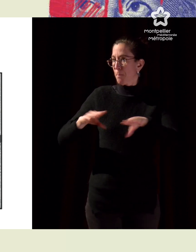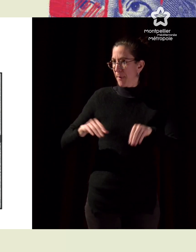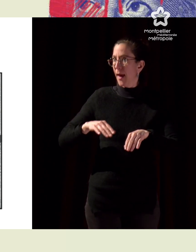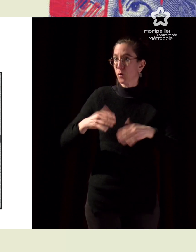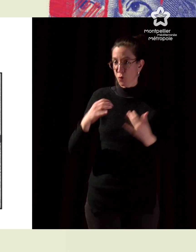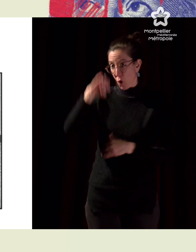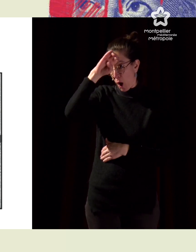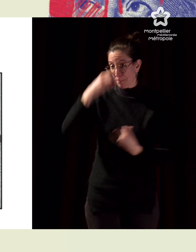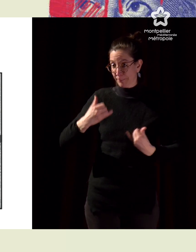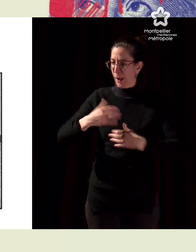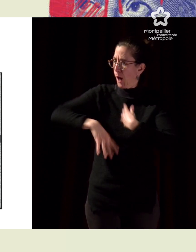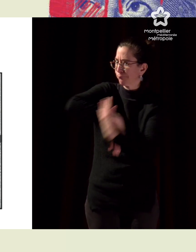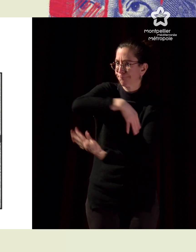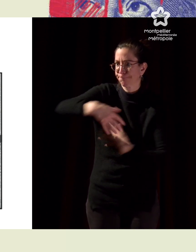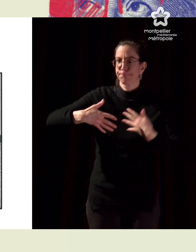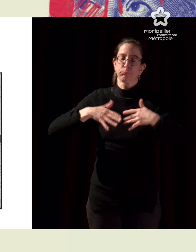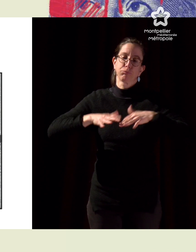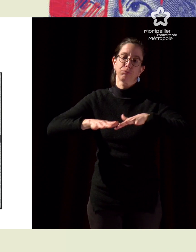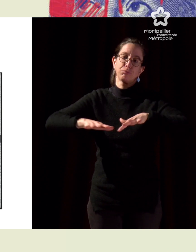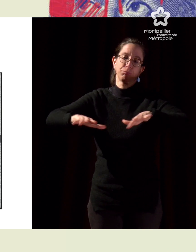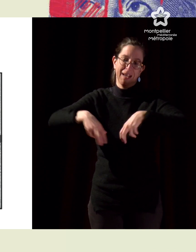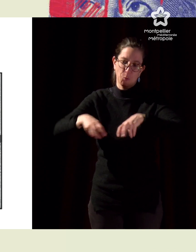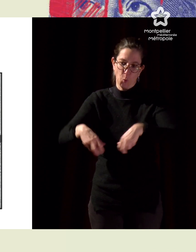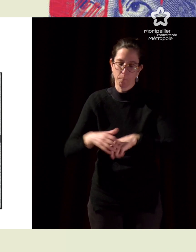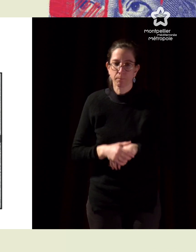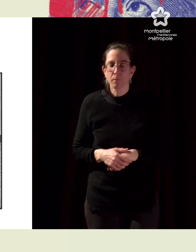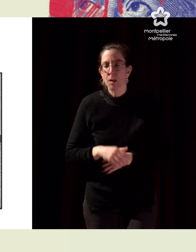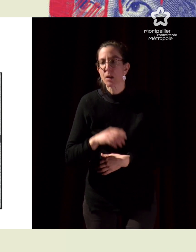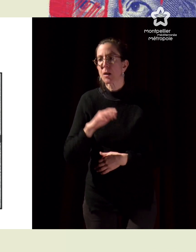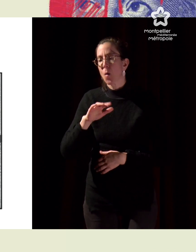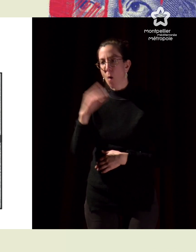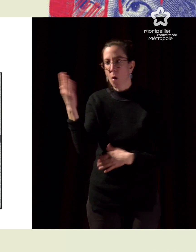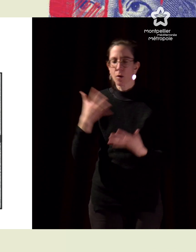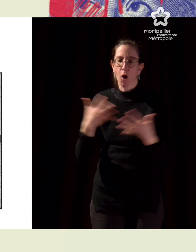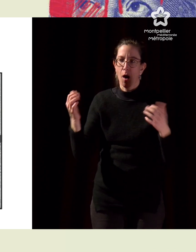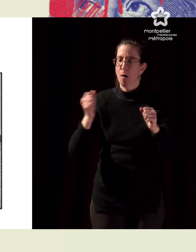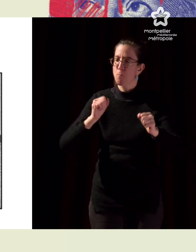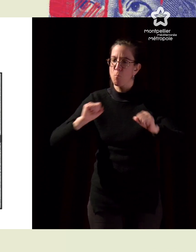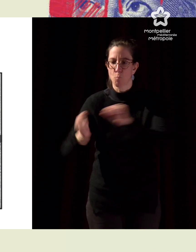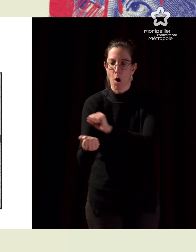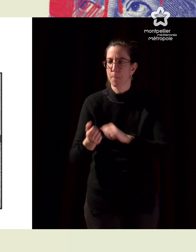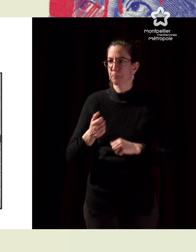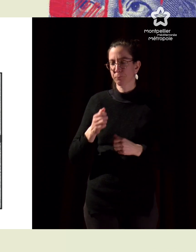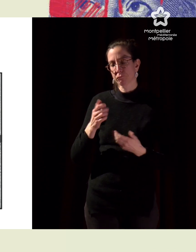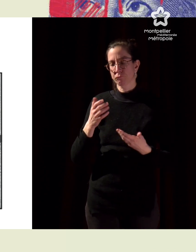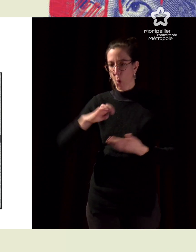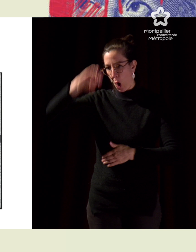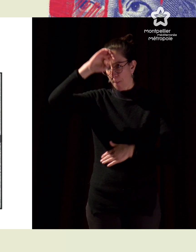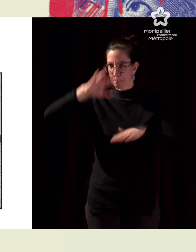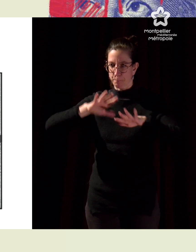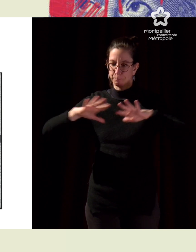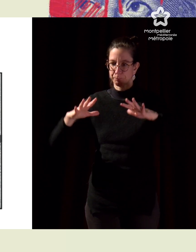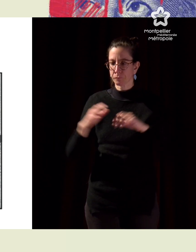révélé après ça un autre grand mouvement à l'échelle européenne, il y a 5000 ans, donc il y a moins 3000